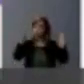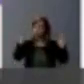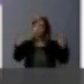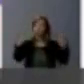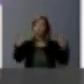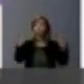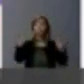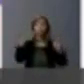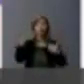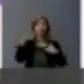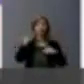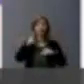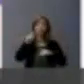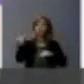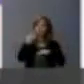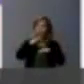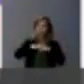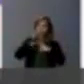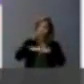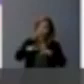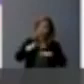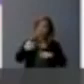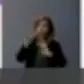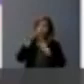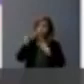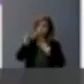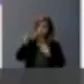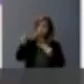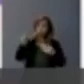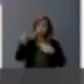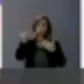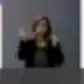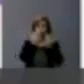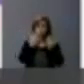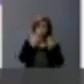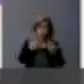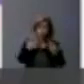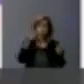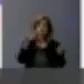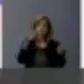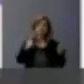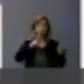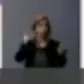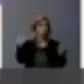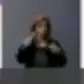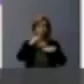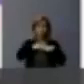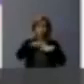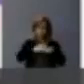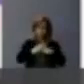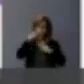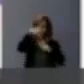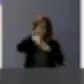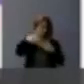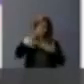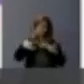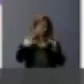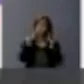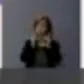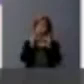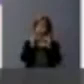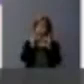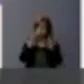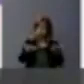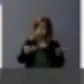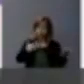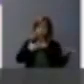usando anche utilizzando il wifi perché è un servizio importante che ha sempre dato la biblioteca a tutti tra poco